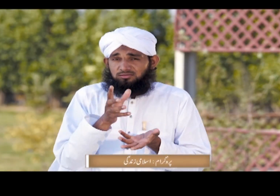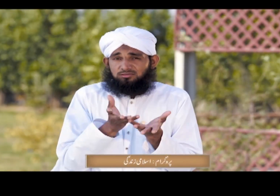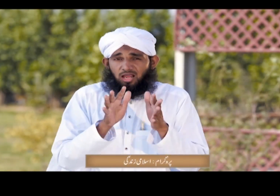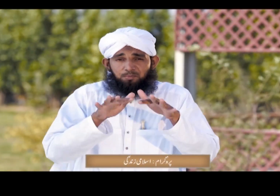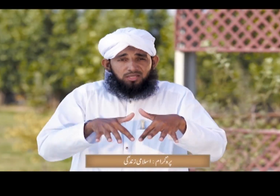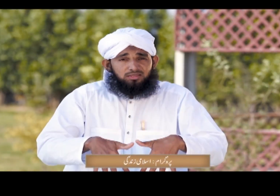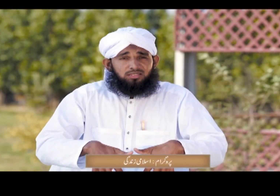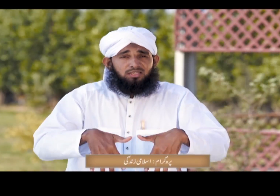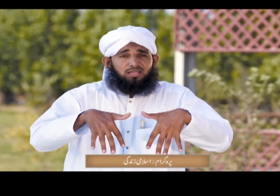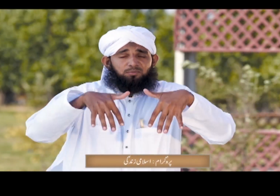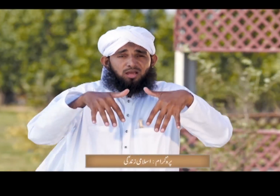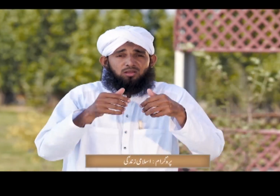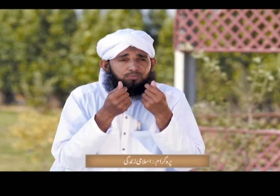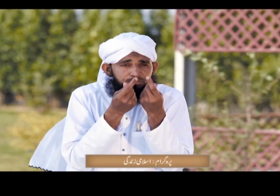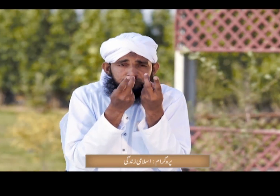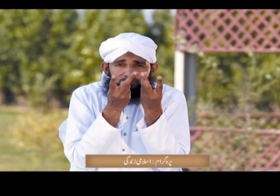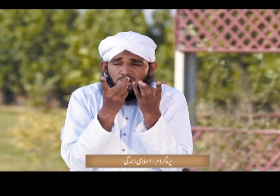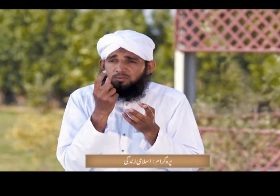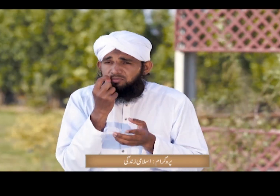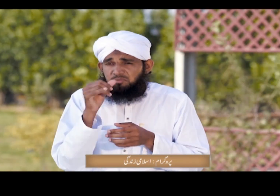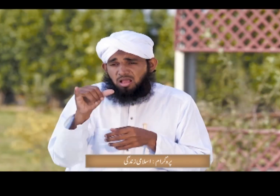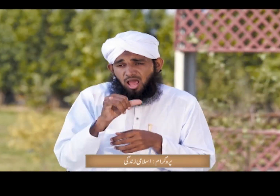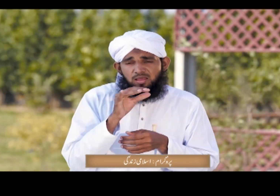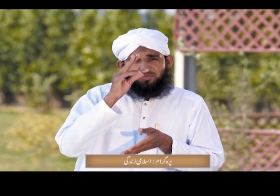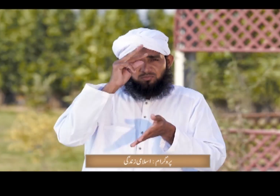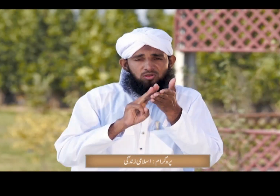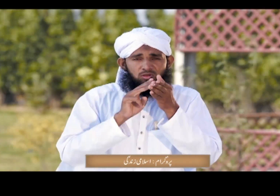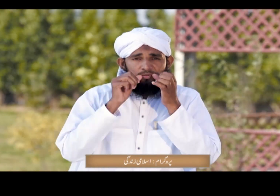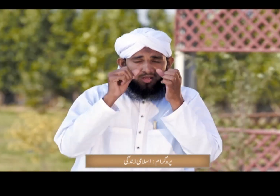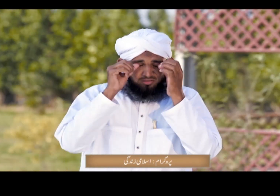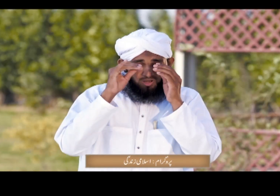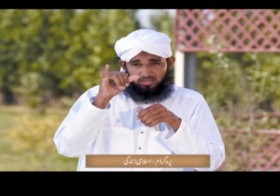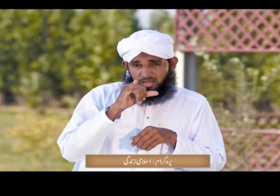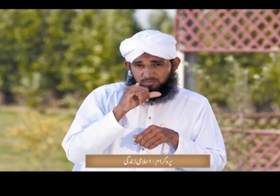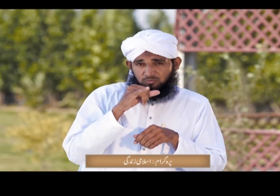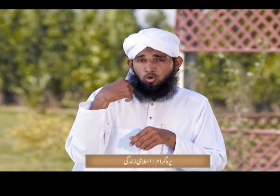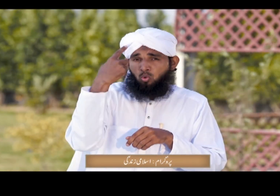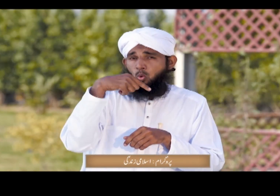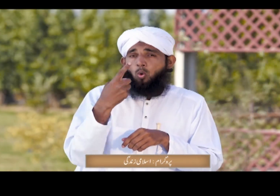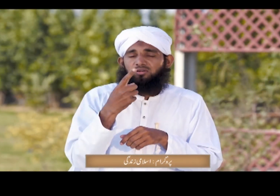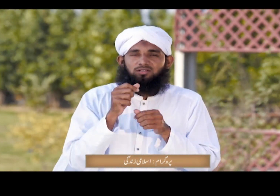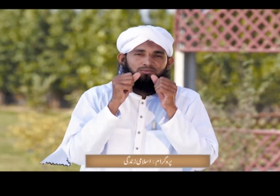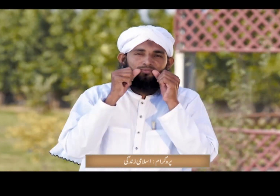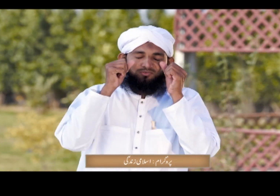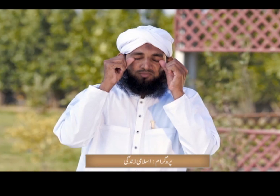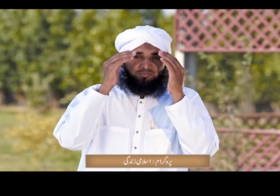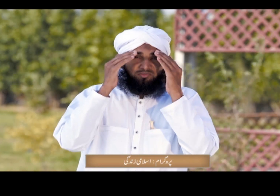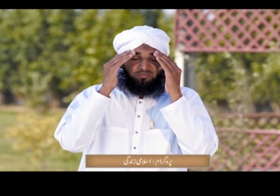شک بروز قیامت لوگوں میں سے میرے قریب تر وہ ہوگا جس نے دنیا میں مجھ پر زیادہ درود